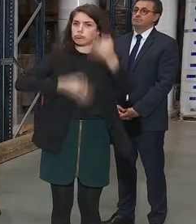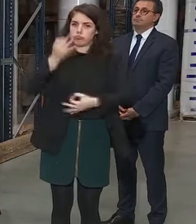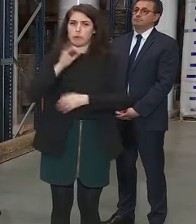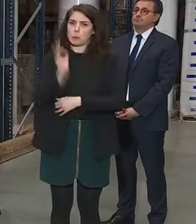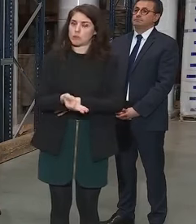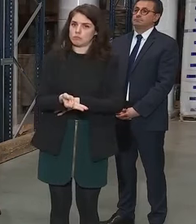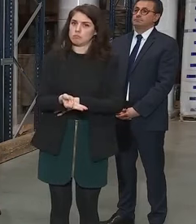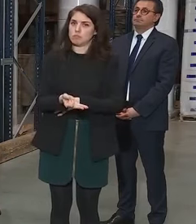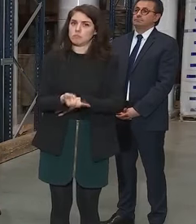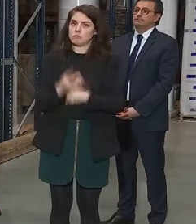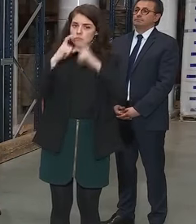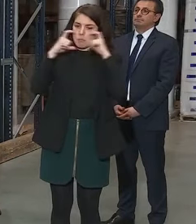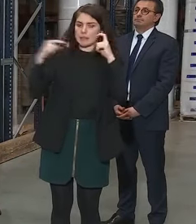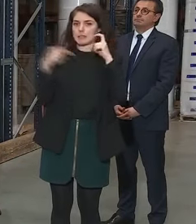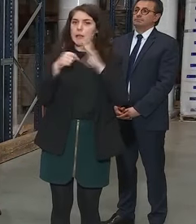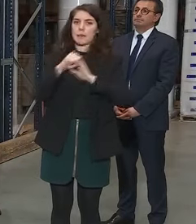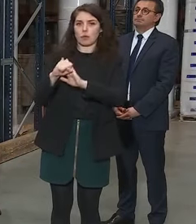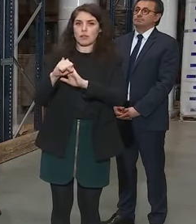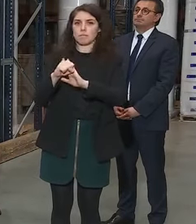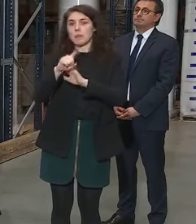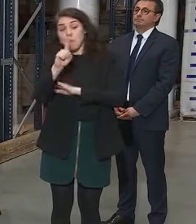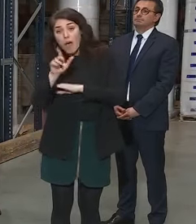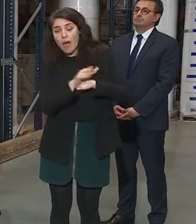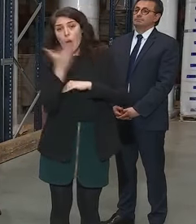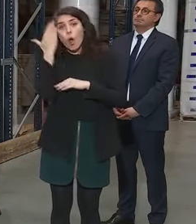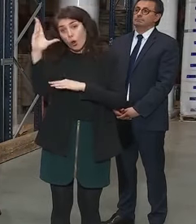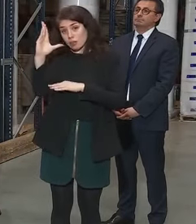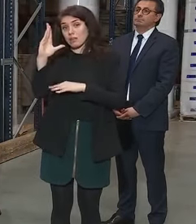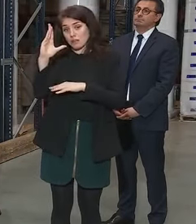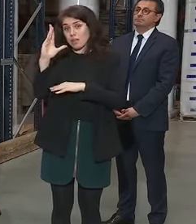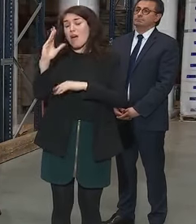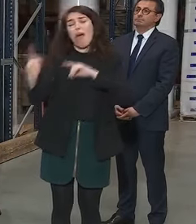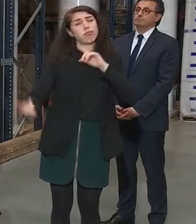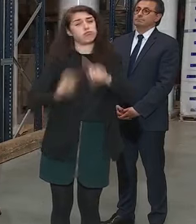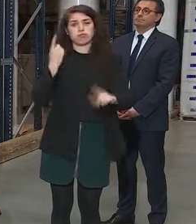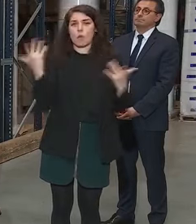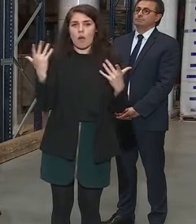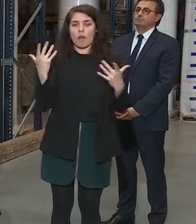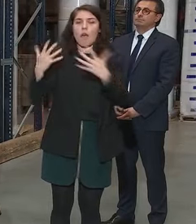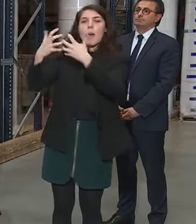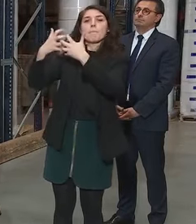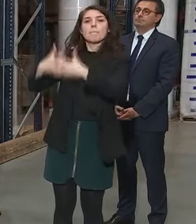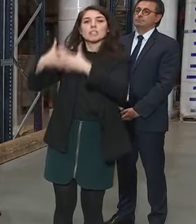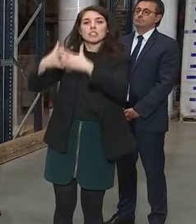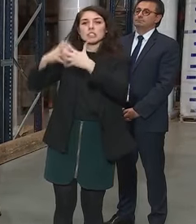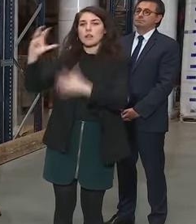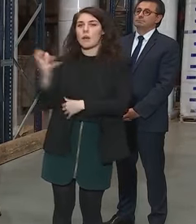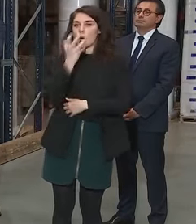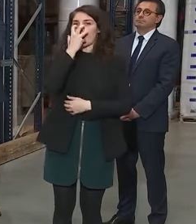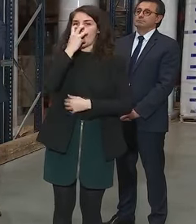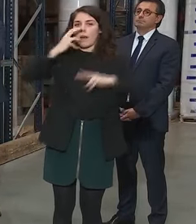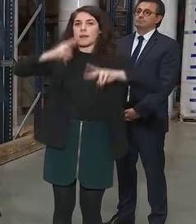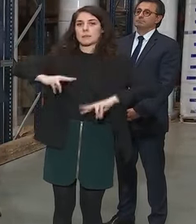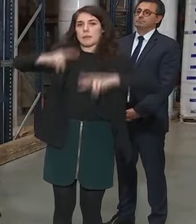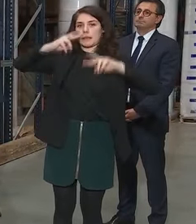ensuite un autre sujet critique. Les respirateurs. Vous le savez, nous en avons besoin avec des